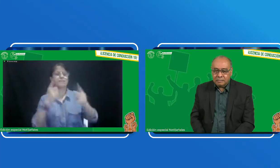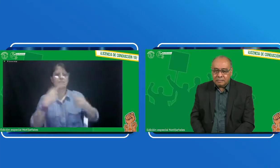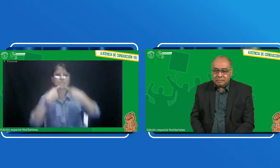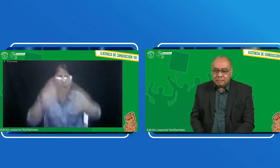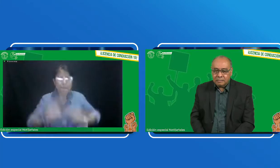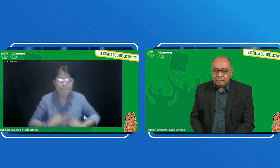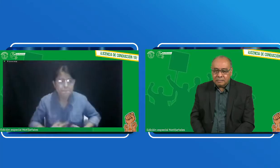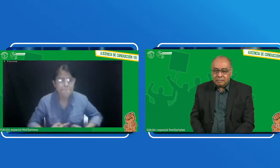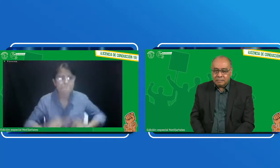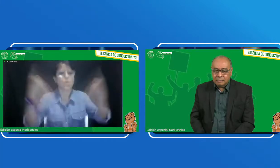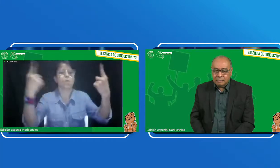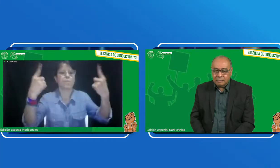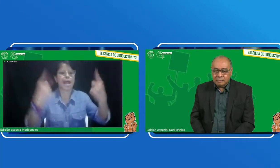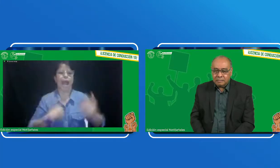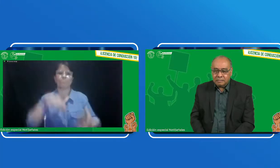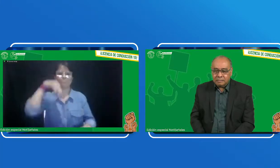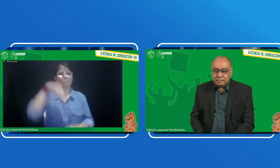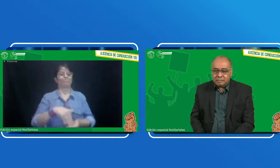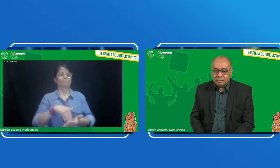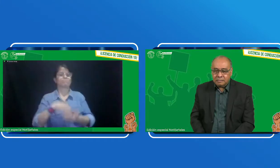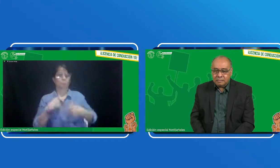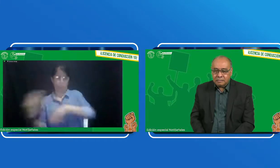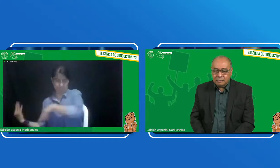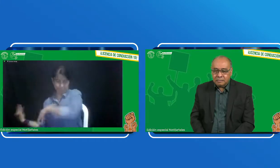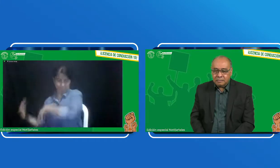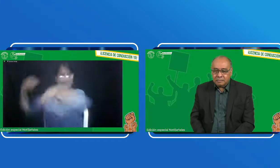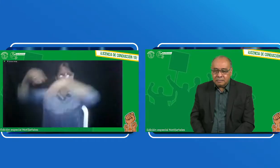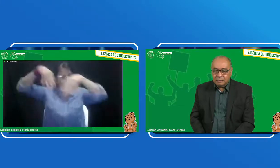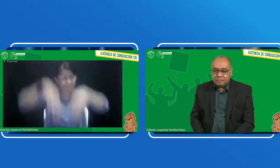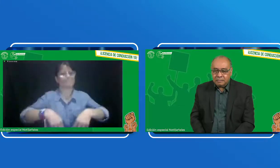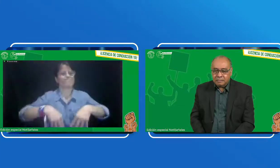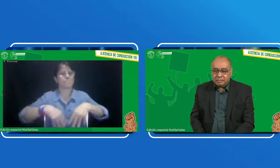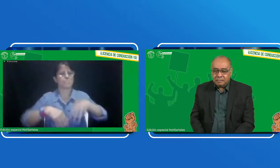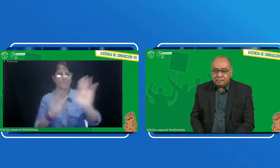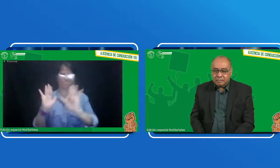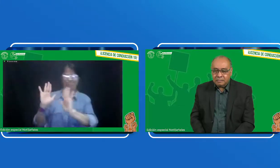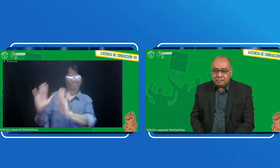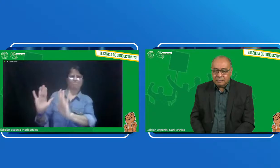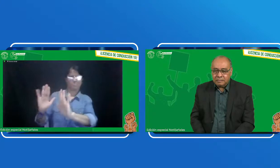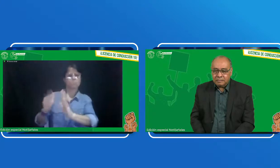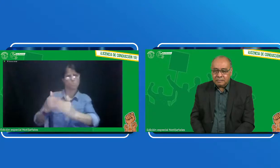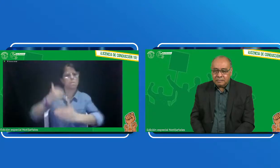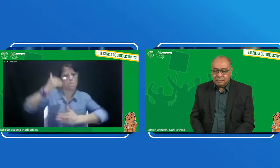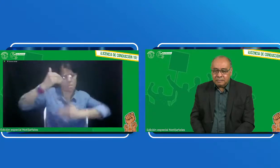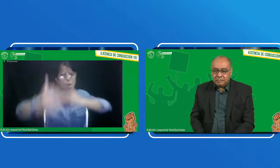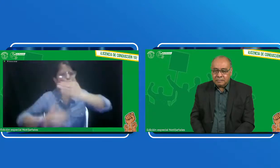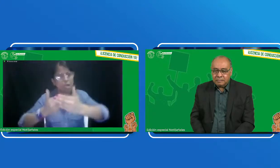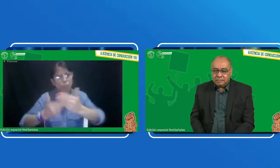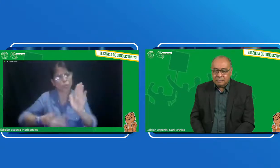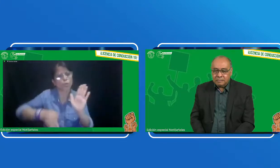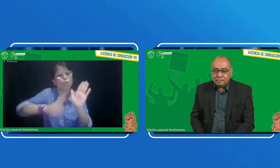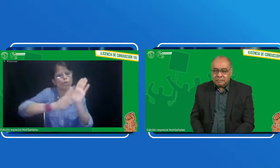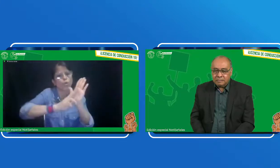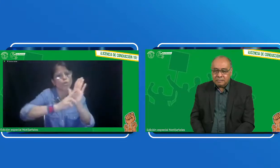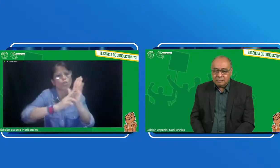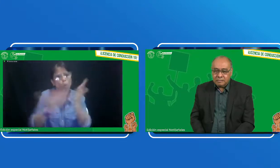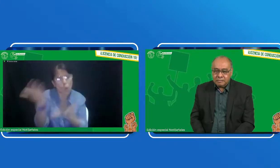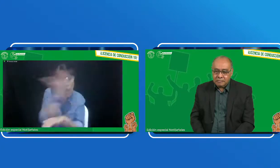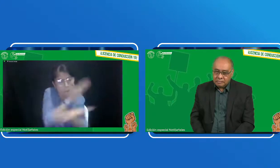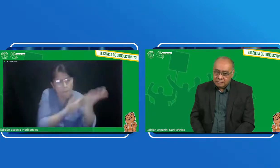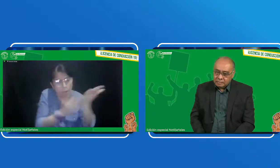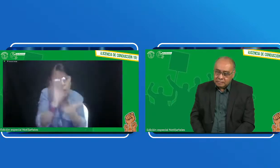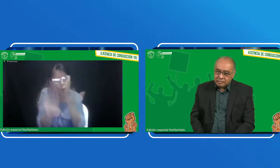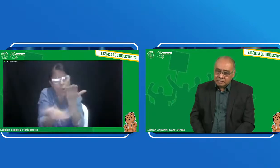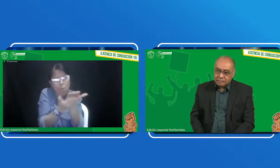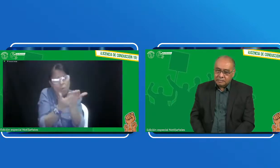líderes del comité organizativo queremos presentar que estamos en la misma posición de hacer el